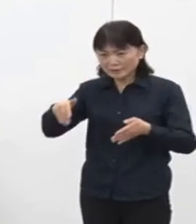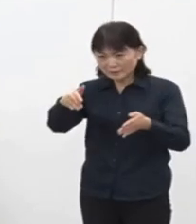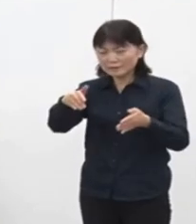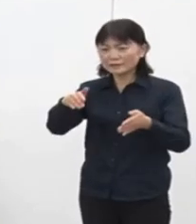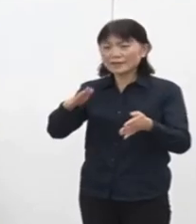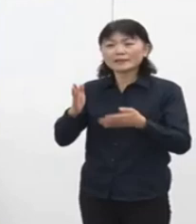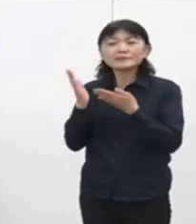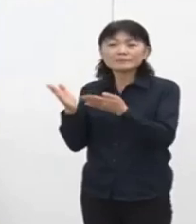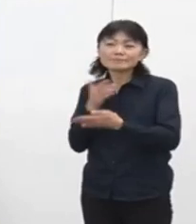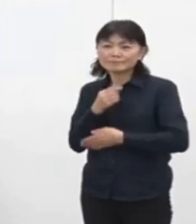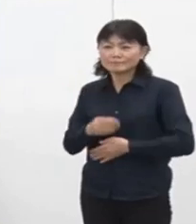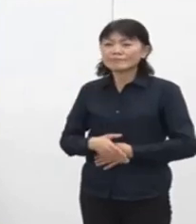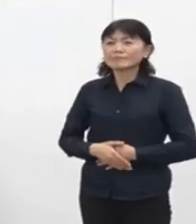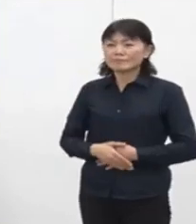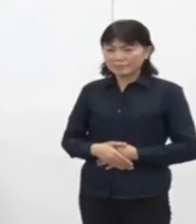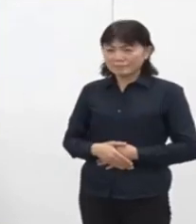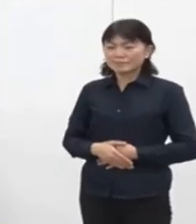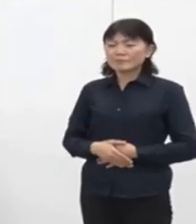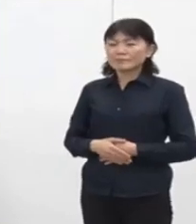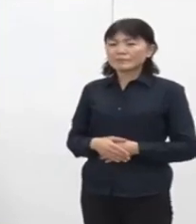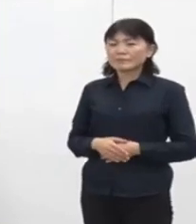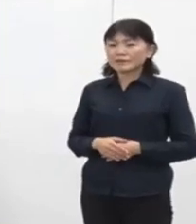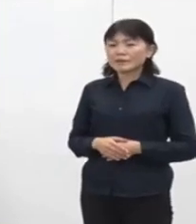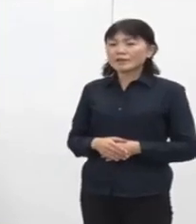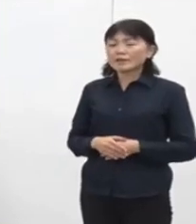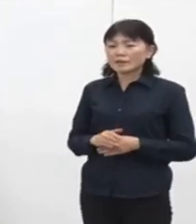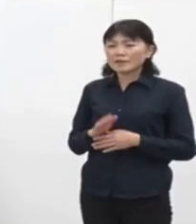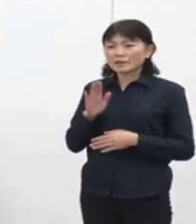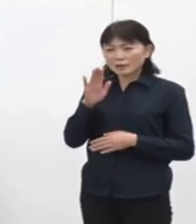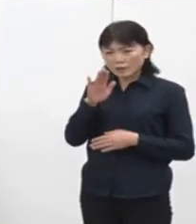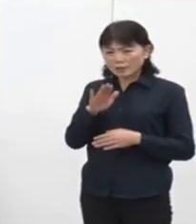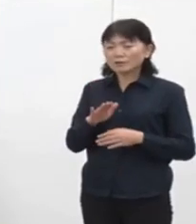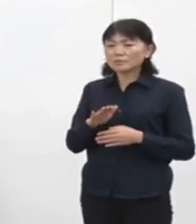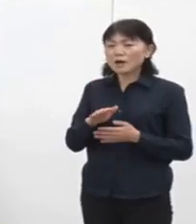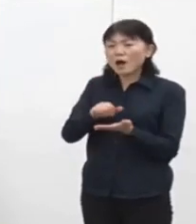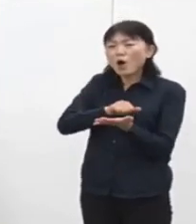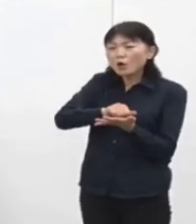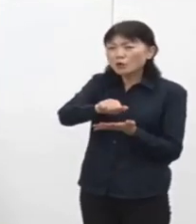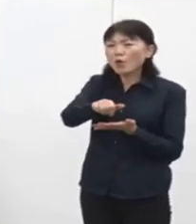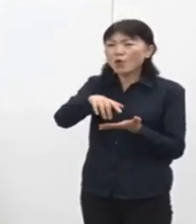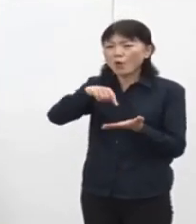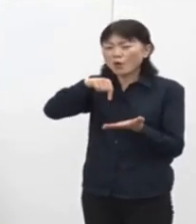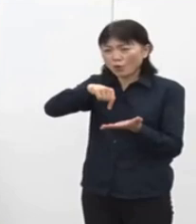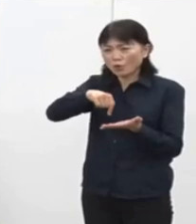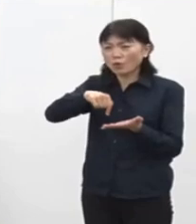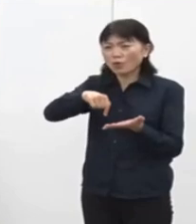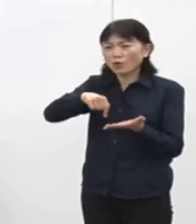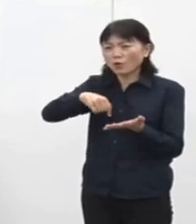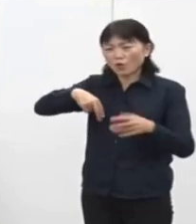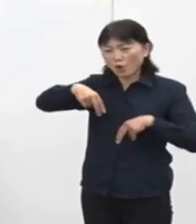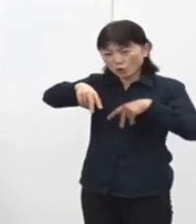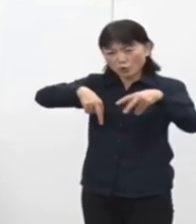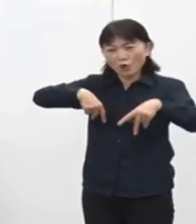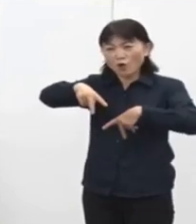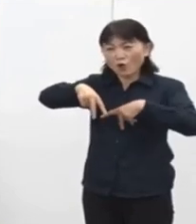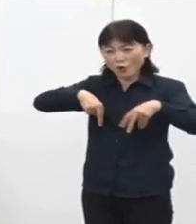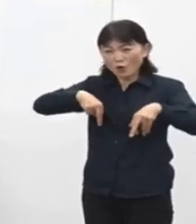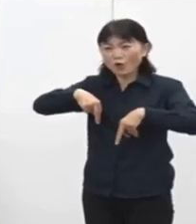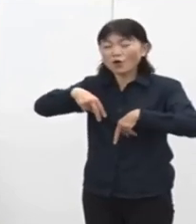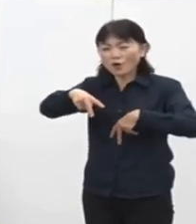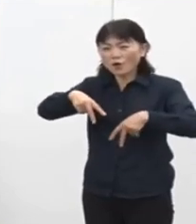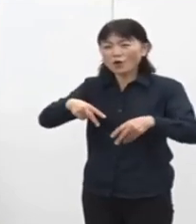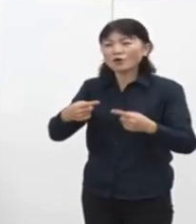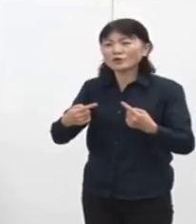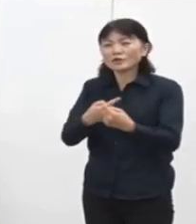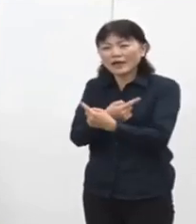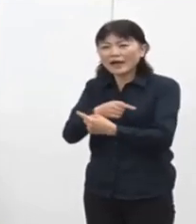たいんですけど、 はい、 ま、あのこれまでもその、まあ、歩道化に向けて社会実験というのを何とか繰り返されていると思うんですけど、うん、これまでとの、まあ、違